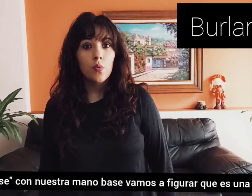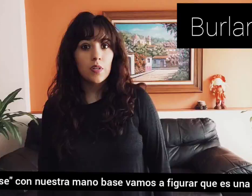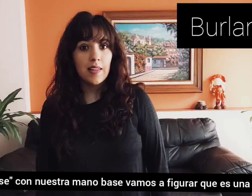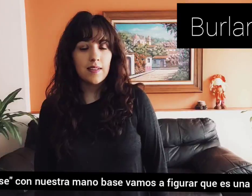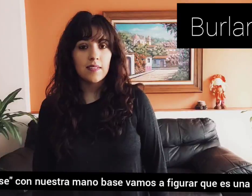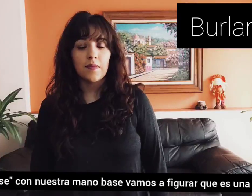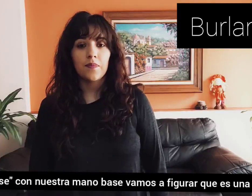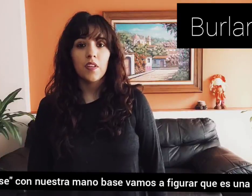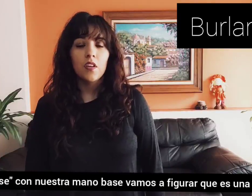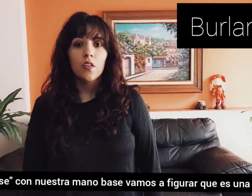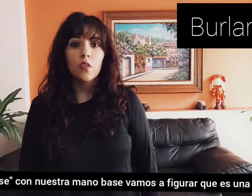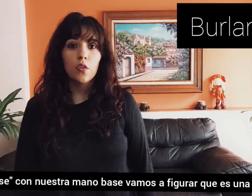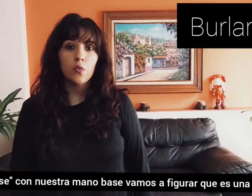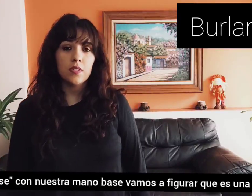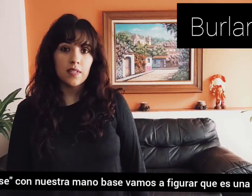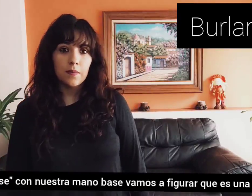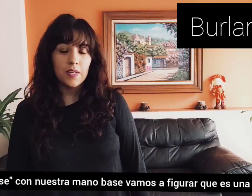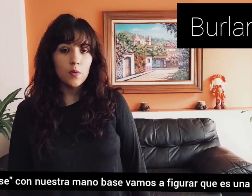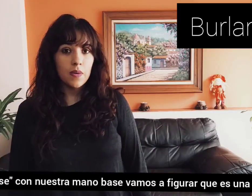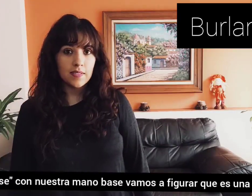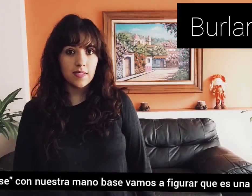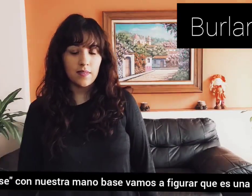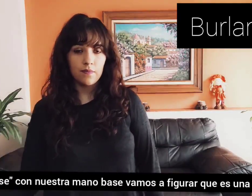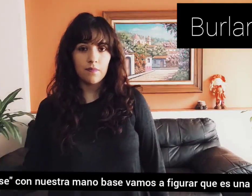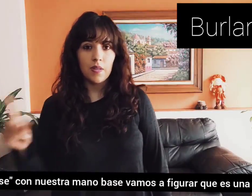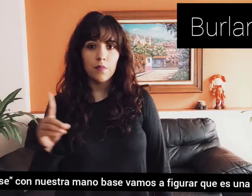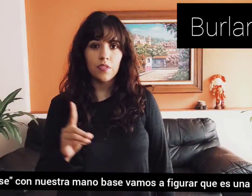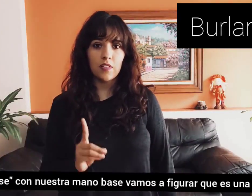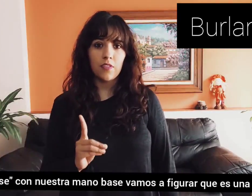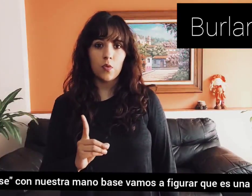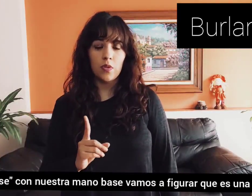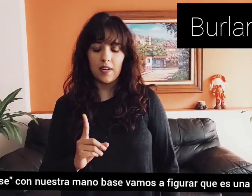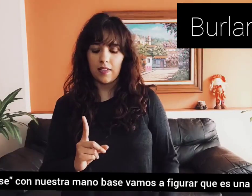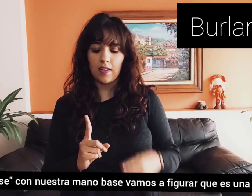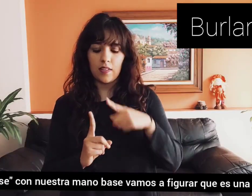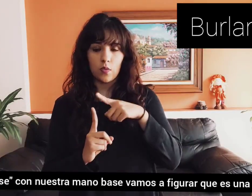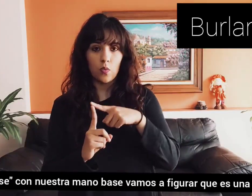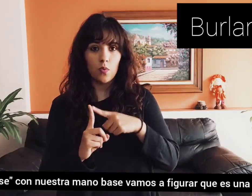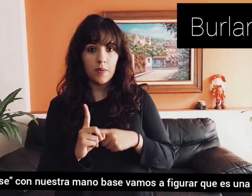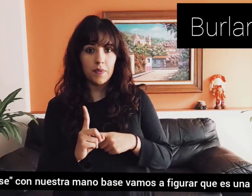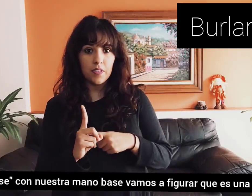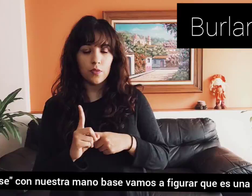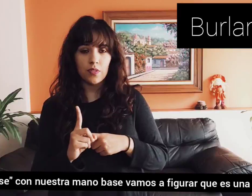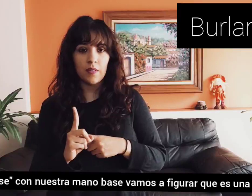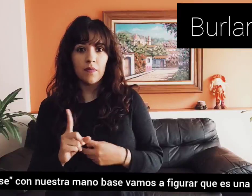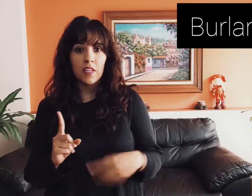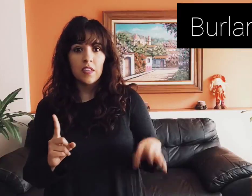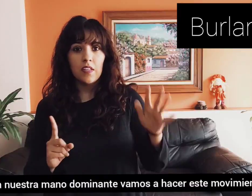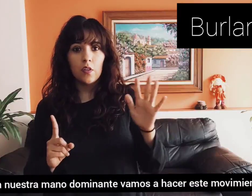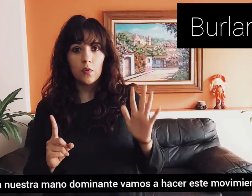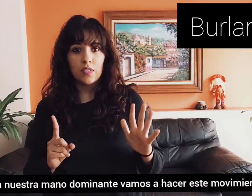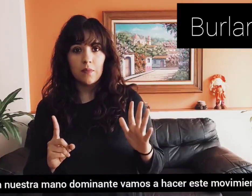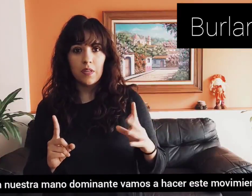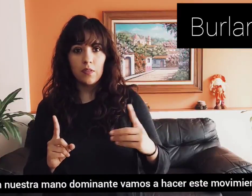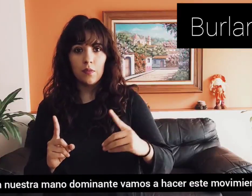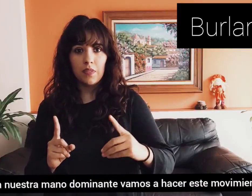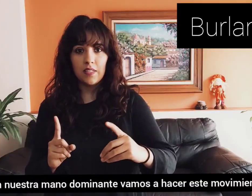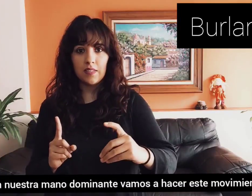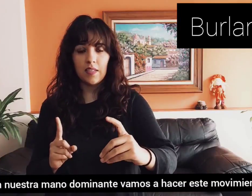Burlarse. Con nuestra mano base, vamos a figurar que es una persona y con nuestra mano dominante,